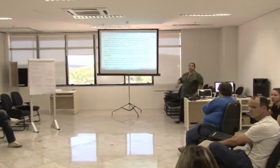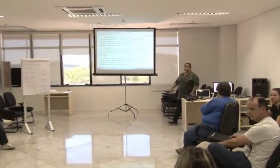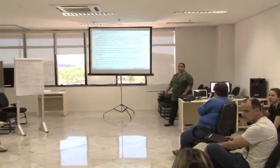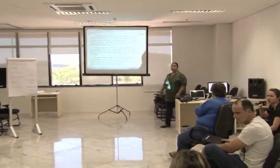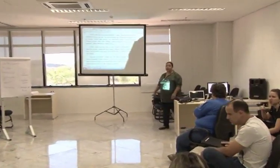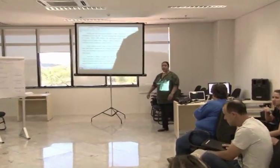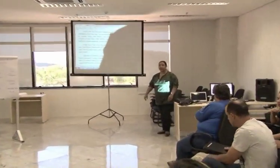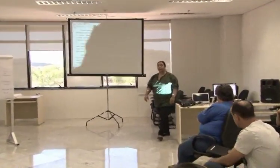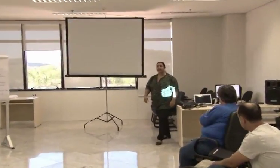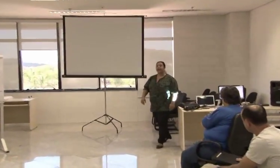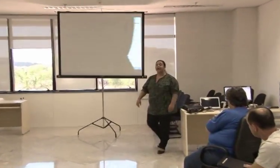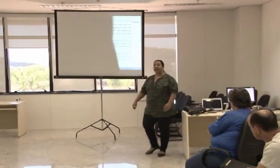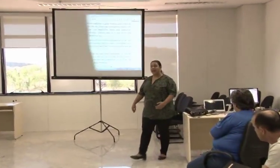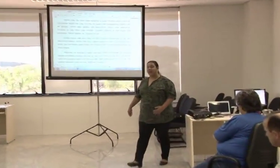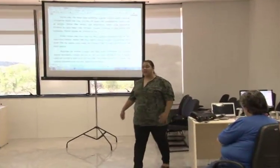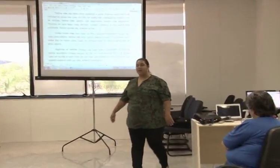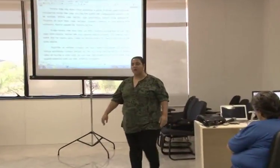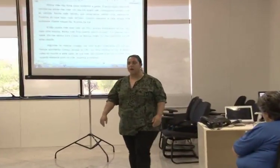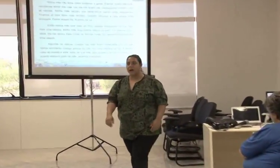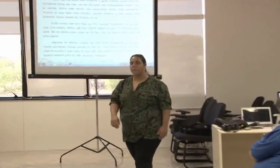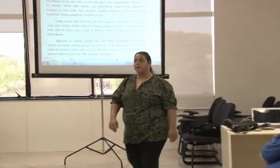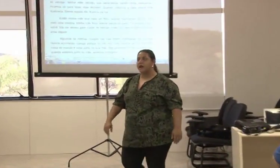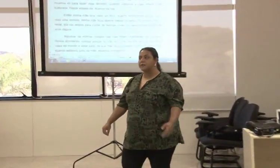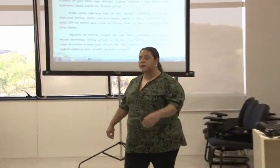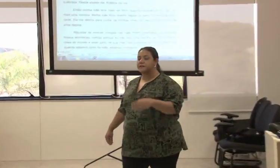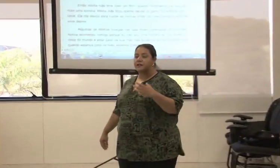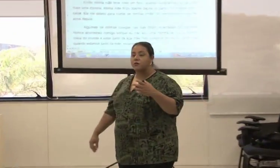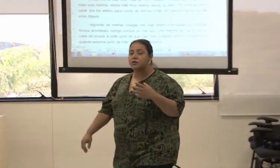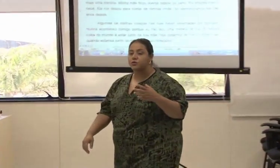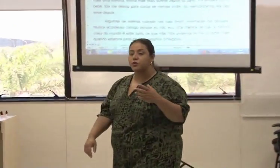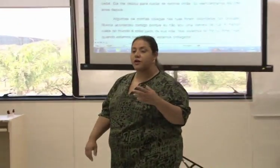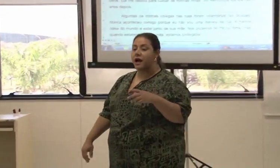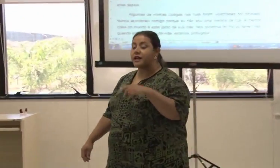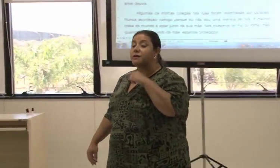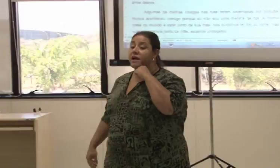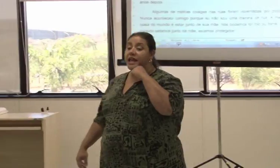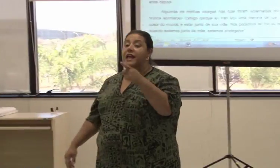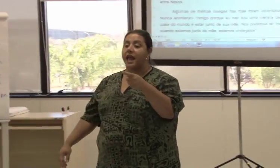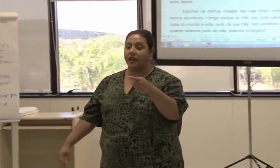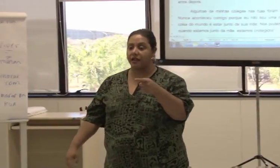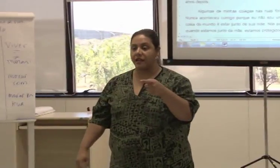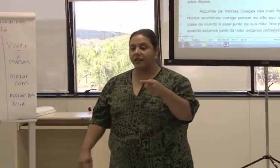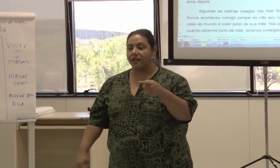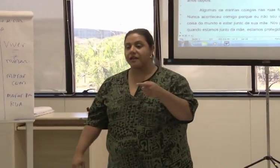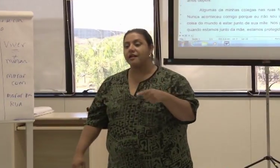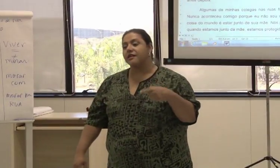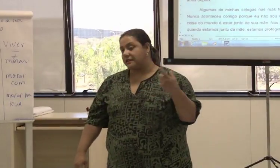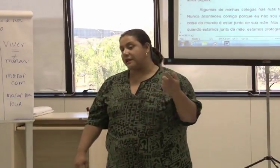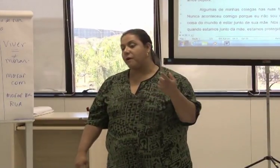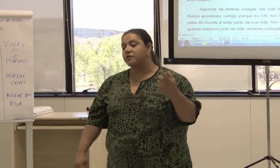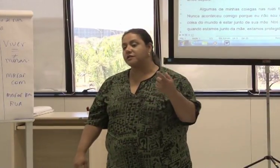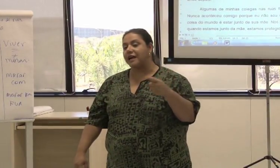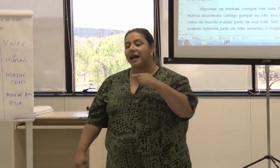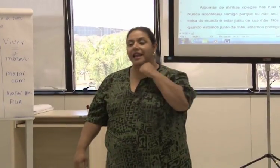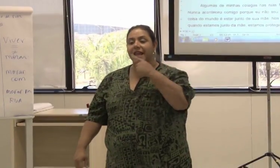Sim. Não. Porque a expressão de dúvida, aqui também é ninguém. Você pode usar